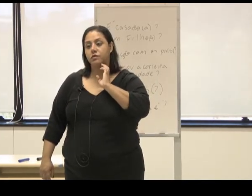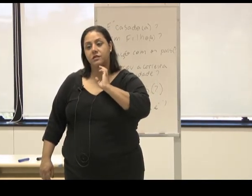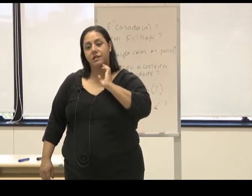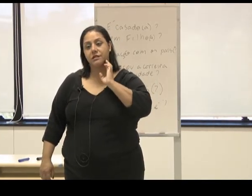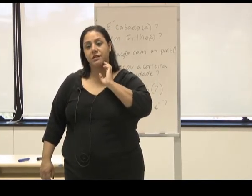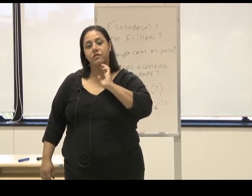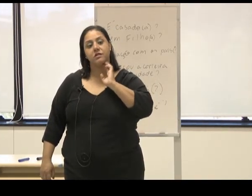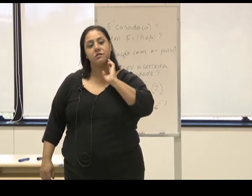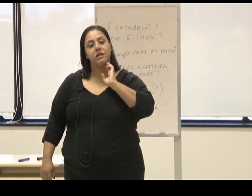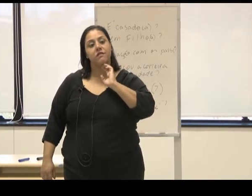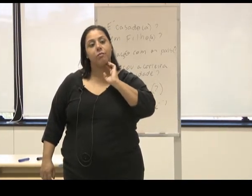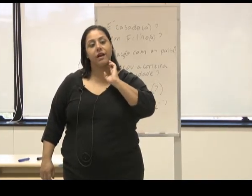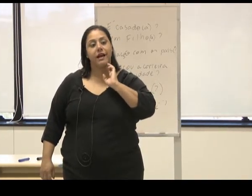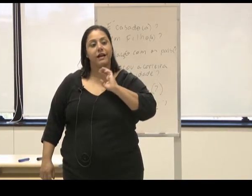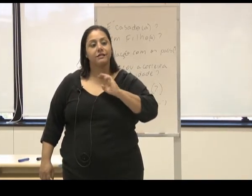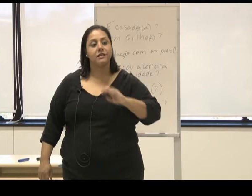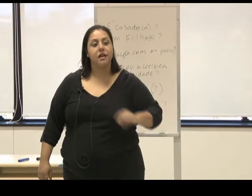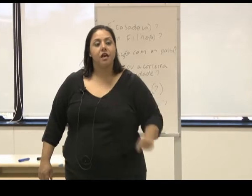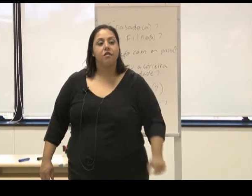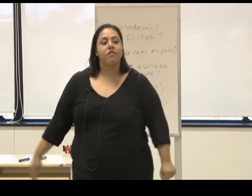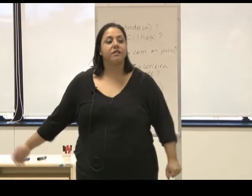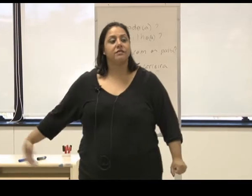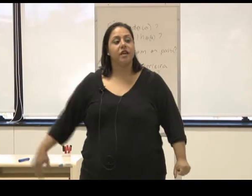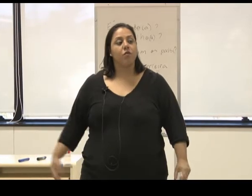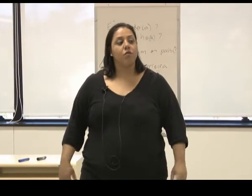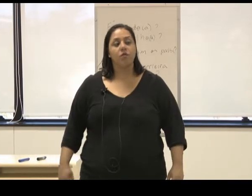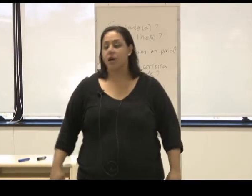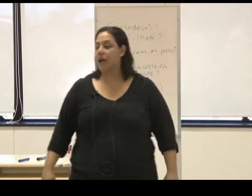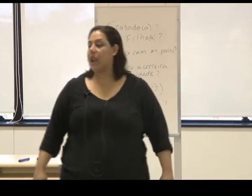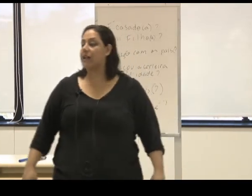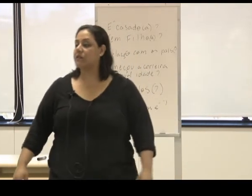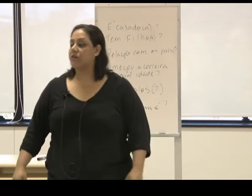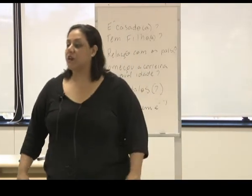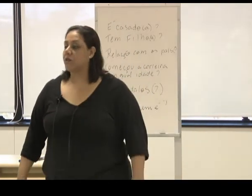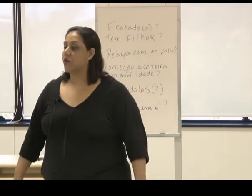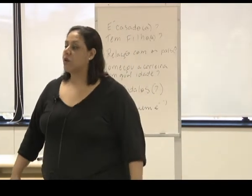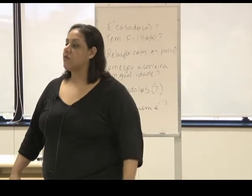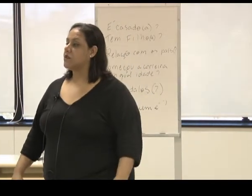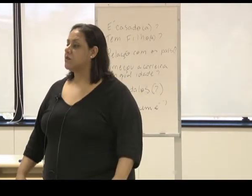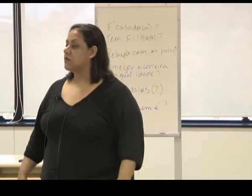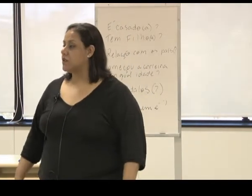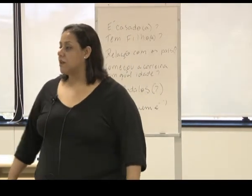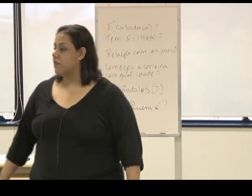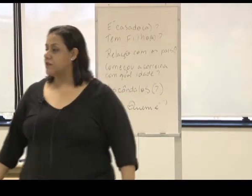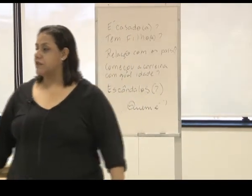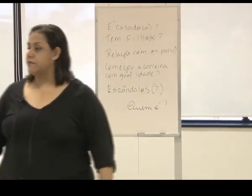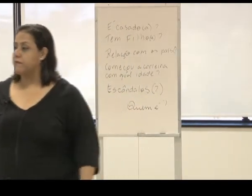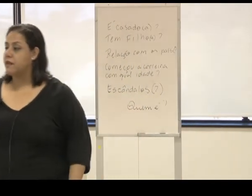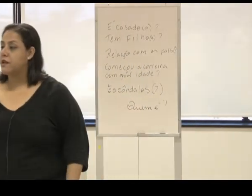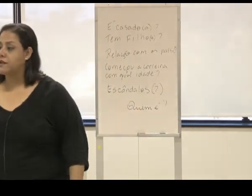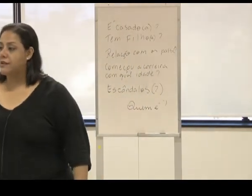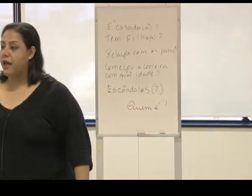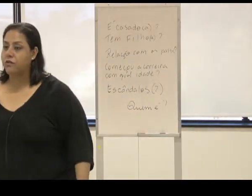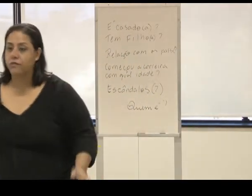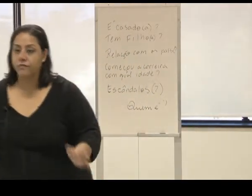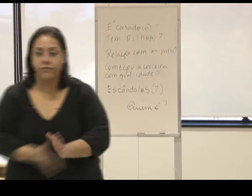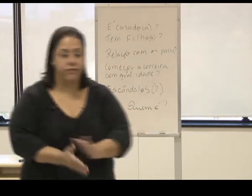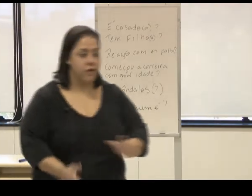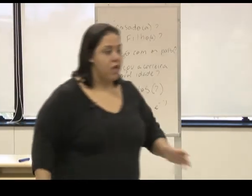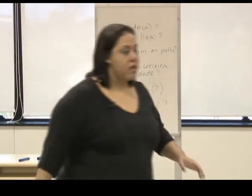vocês, que vocês vão levar para casa, vai ser um classificador que vocês vão tentar fazer. Certo? 5